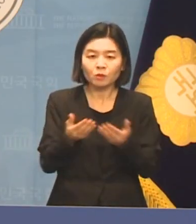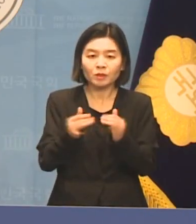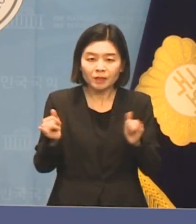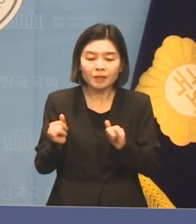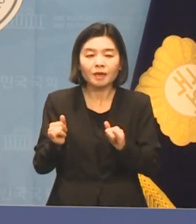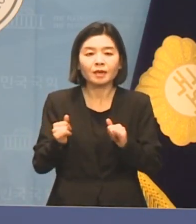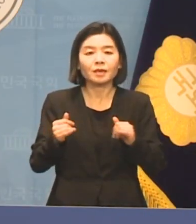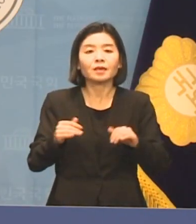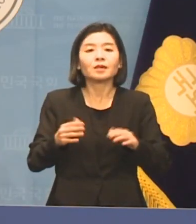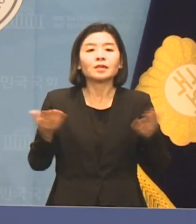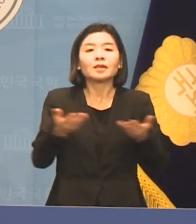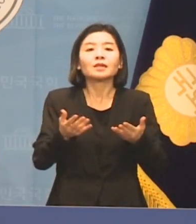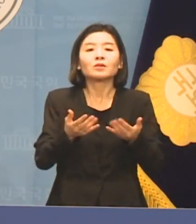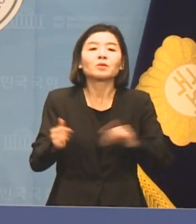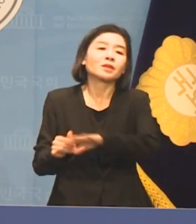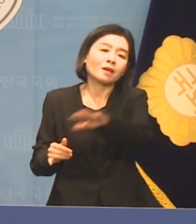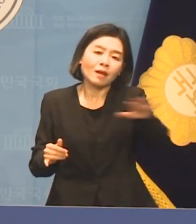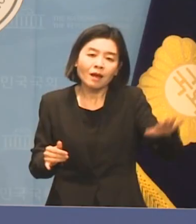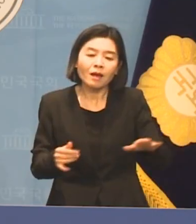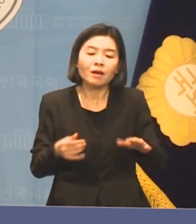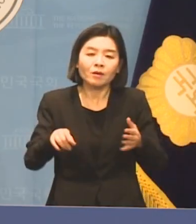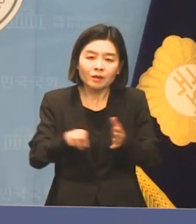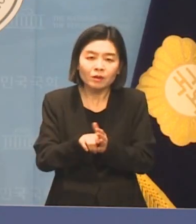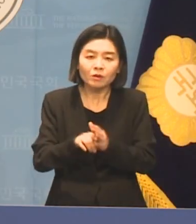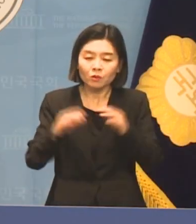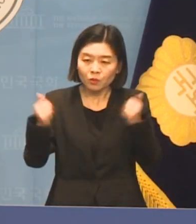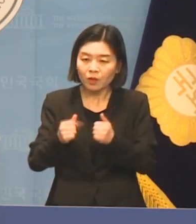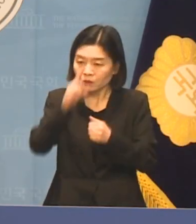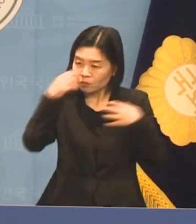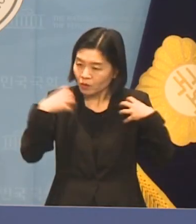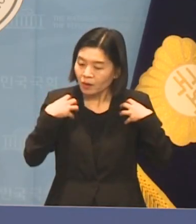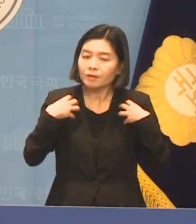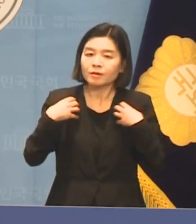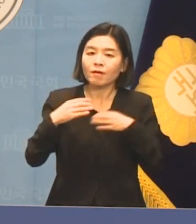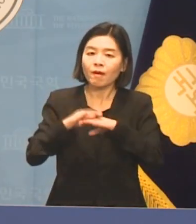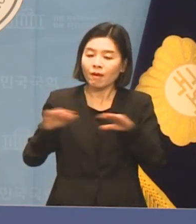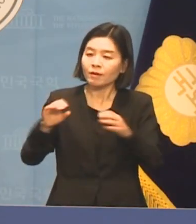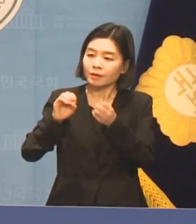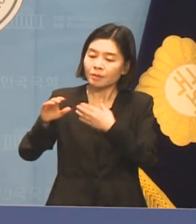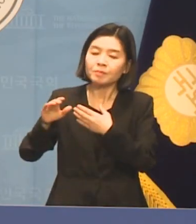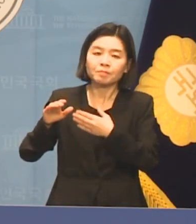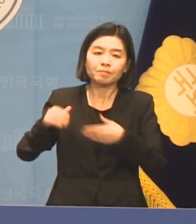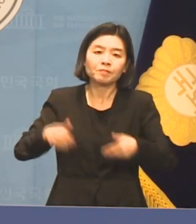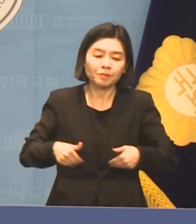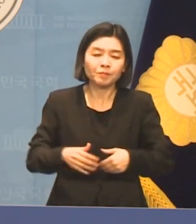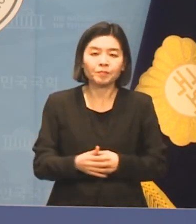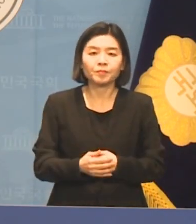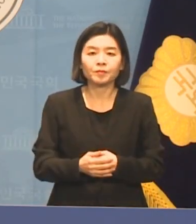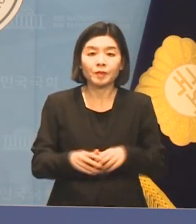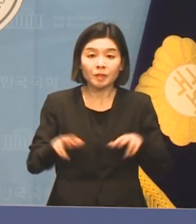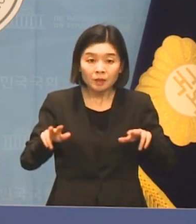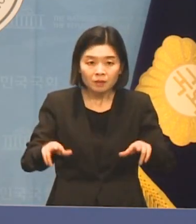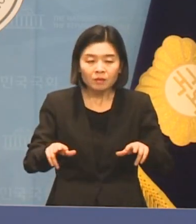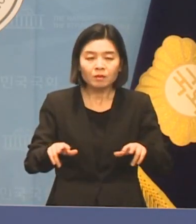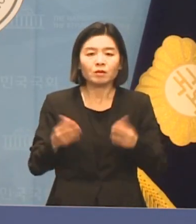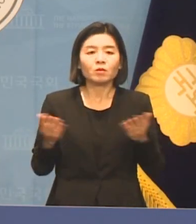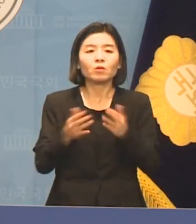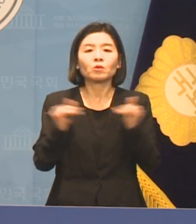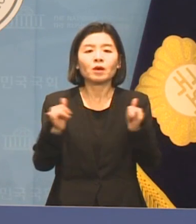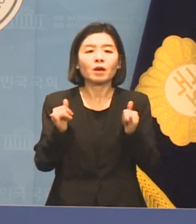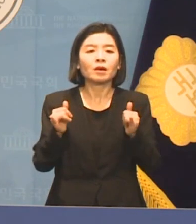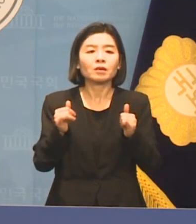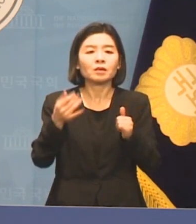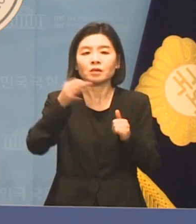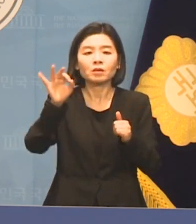모든 국민들의 목소리에 국회와 정부가 응답할 차례이다. 지금도 현장에는 근로자 지위를 인정받지